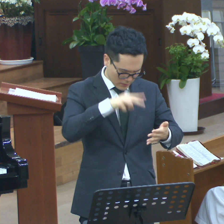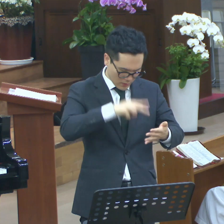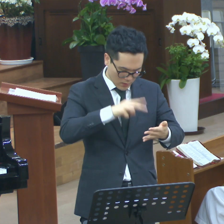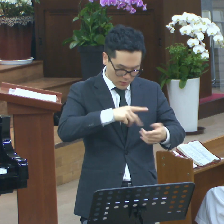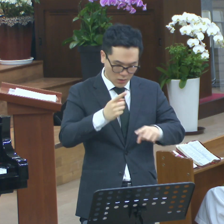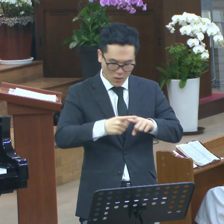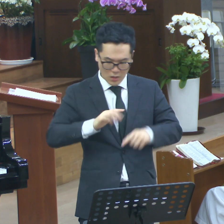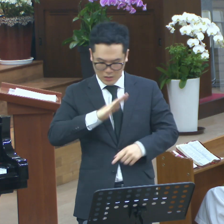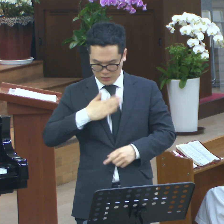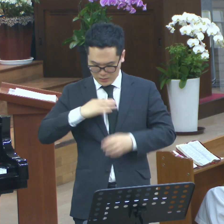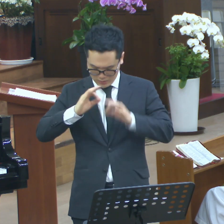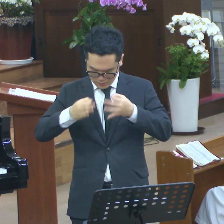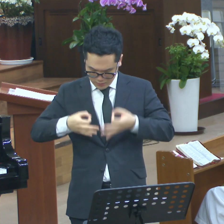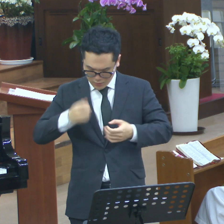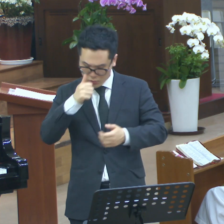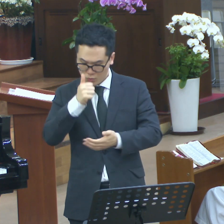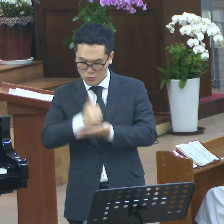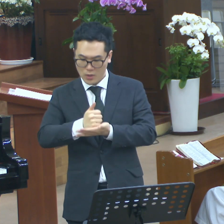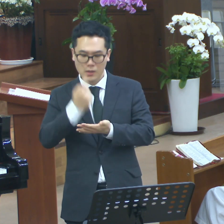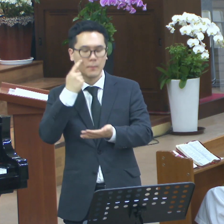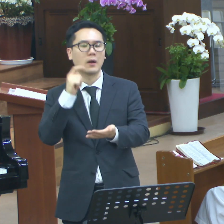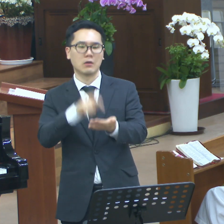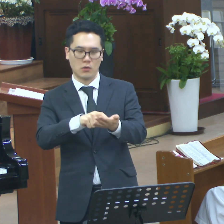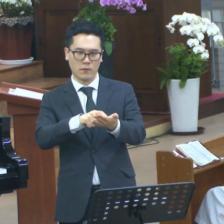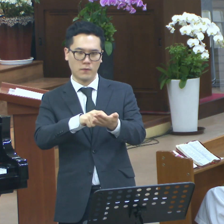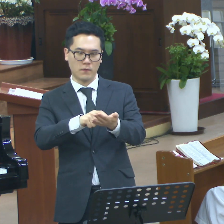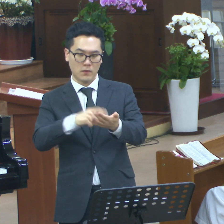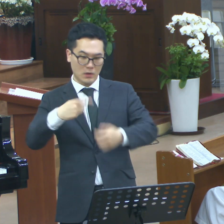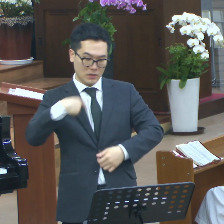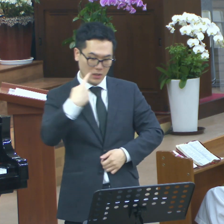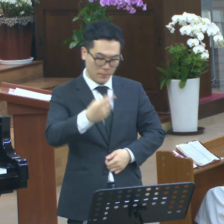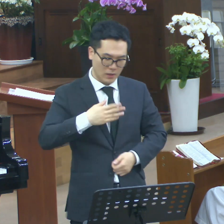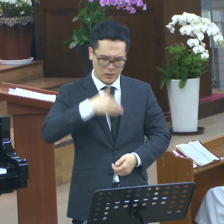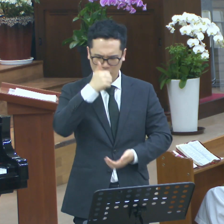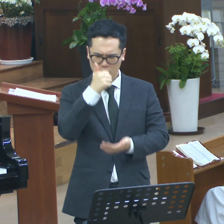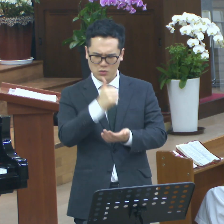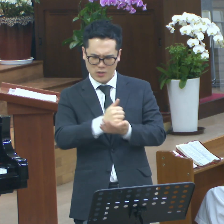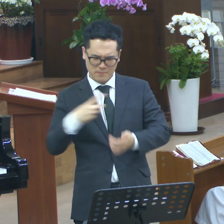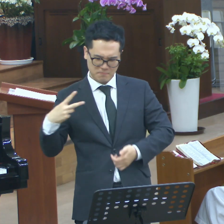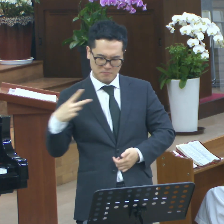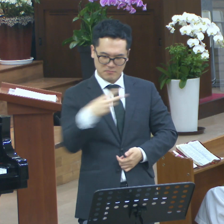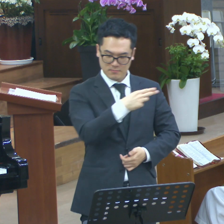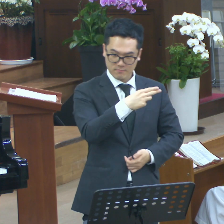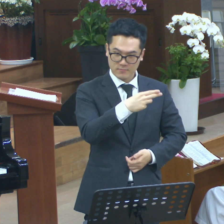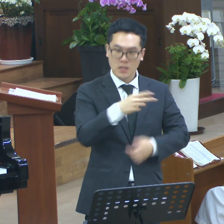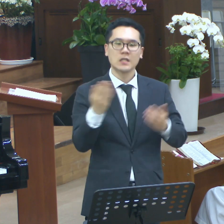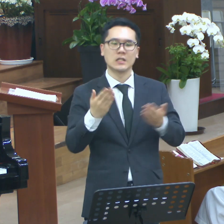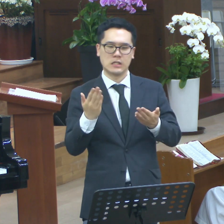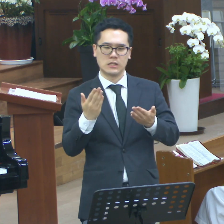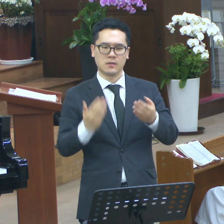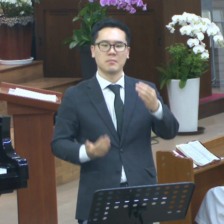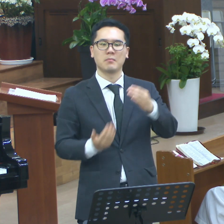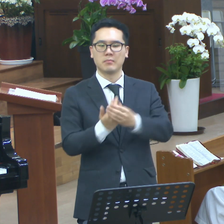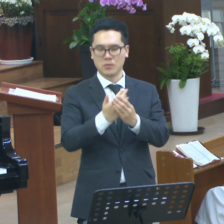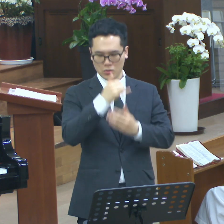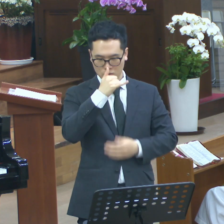앞에 고백하면서 죄를 끊게 되는 일들이 많아졌기 때문에 큐티를 하는 방법 중에 하나가